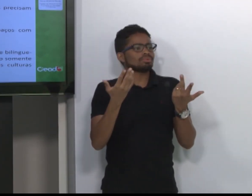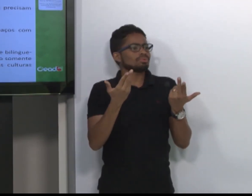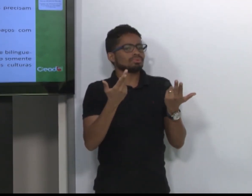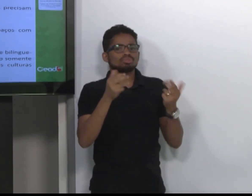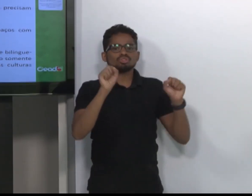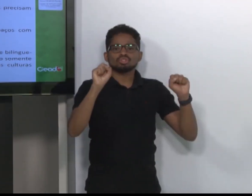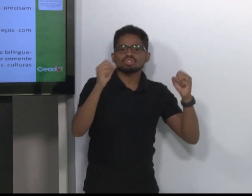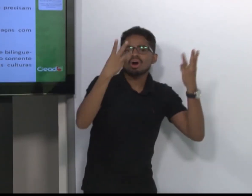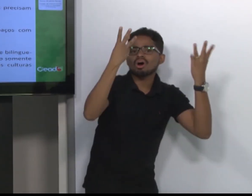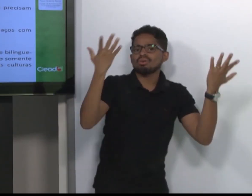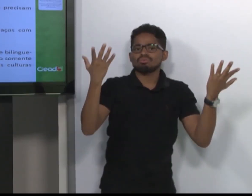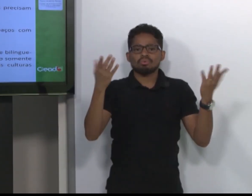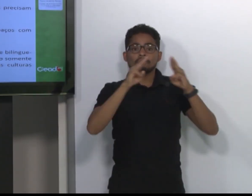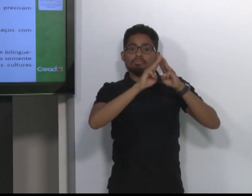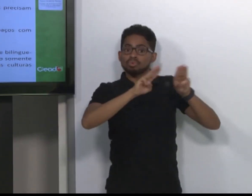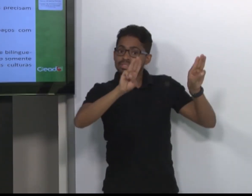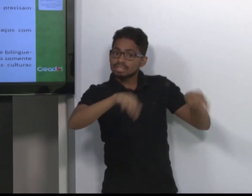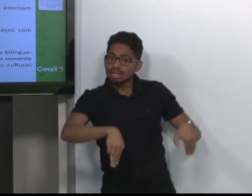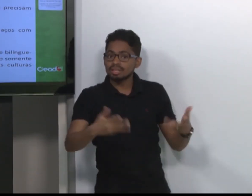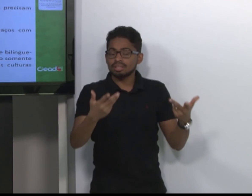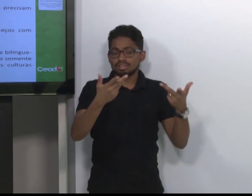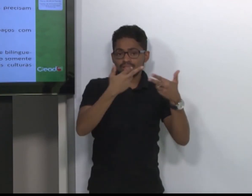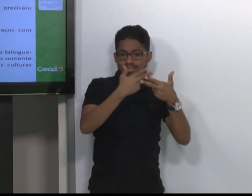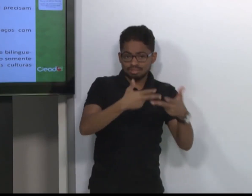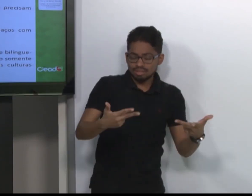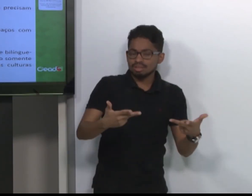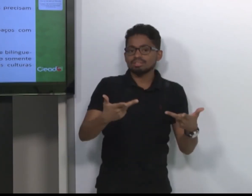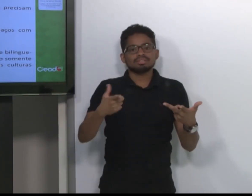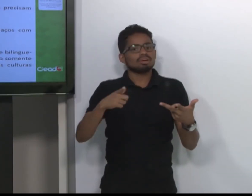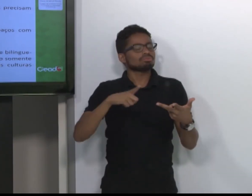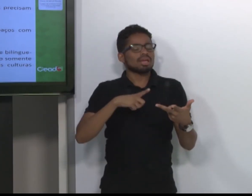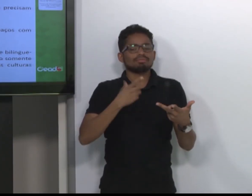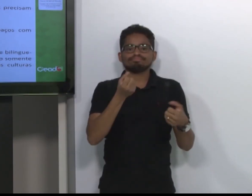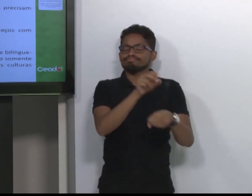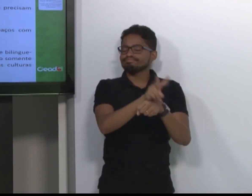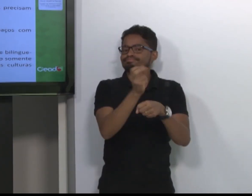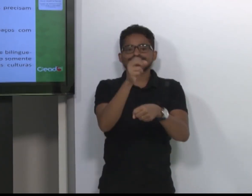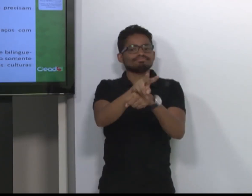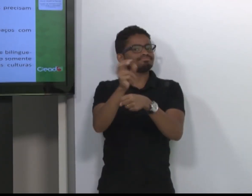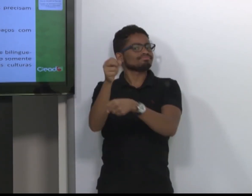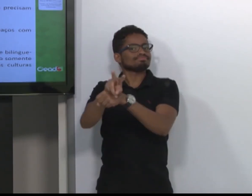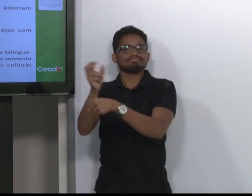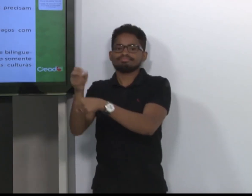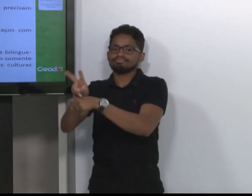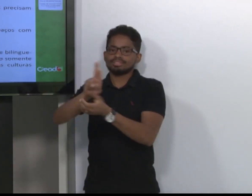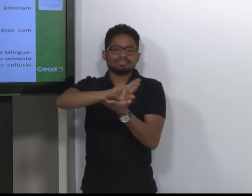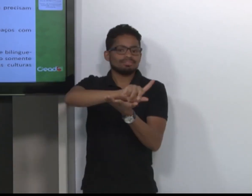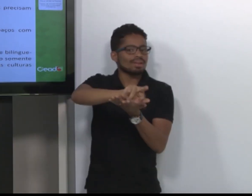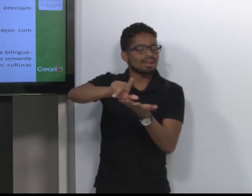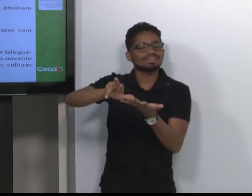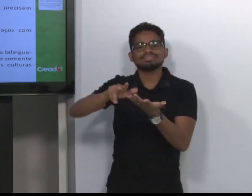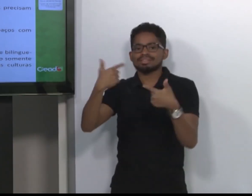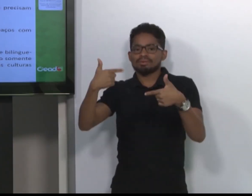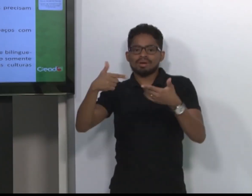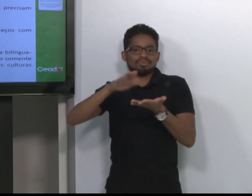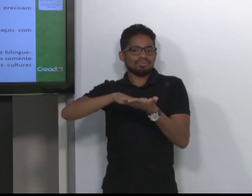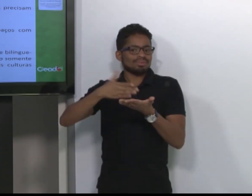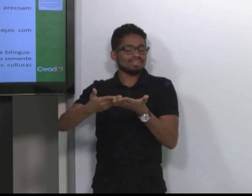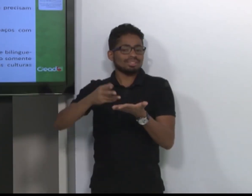Dentre outros, contextos culturais, teatro, show, museu e vários outros podem